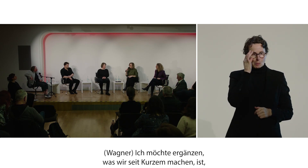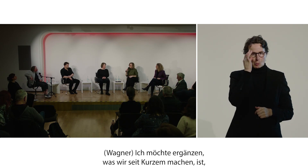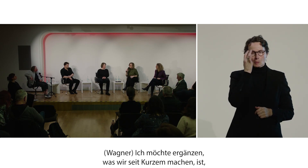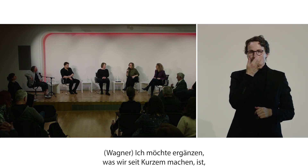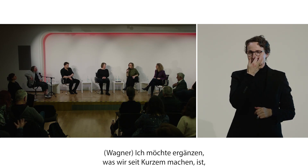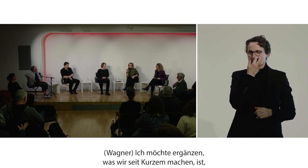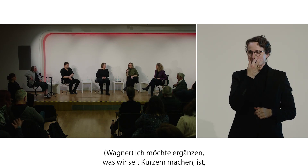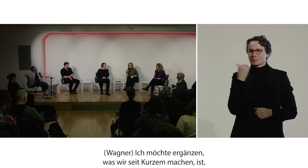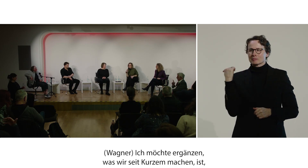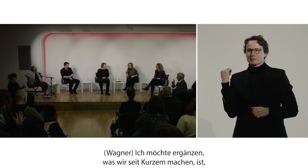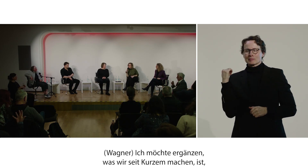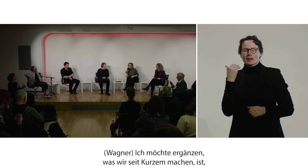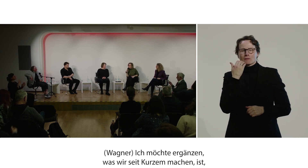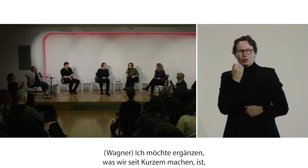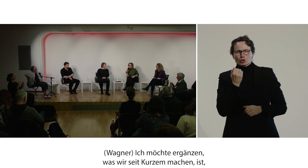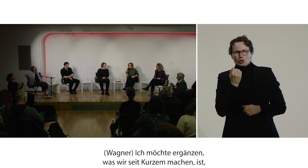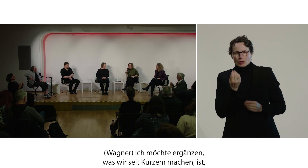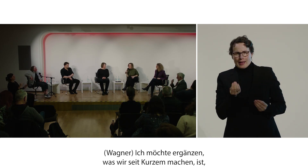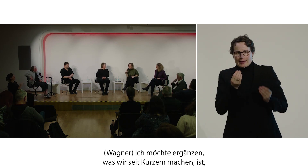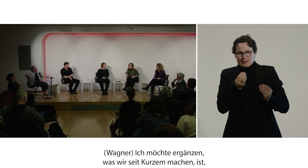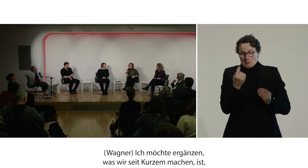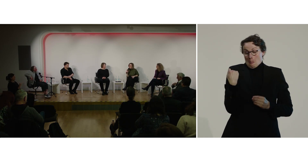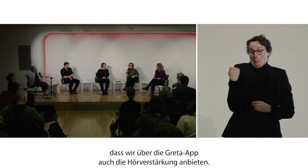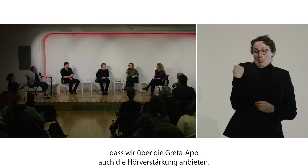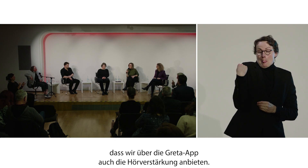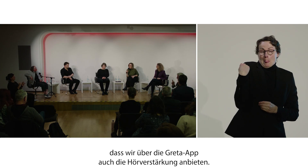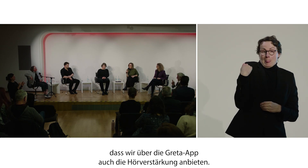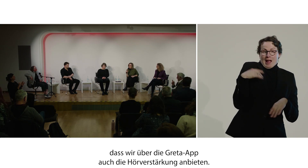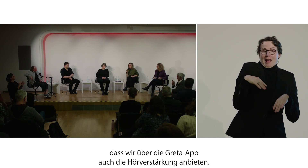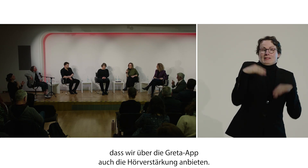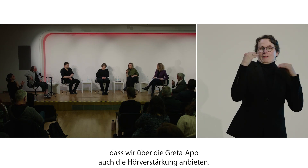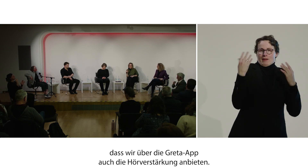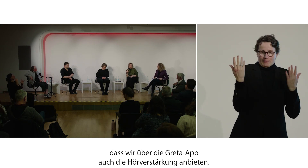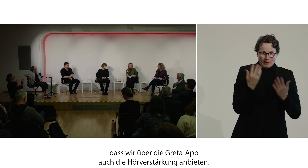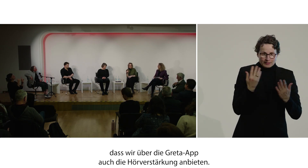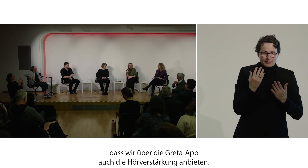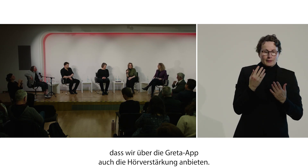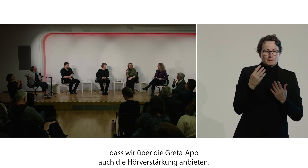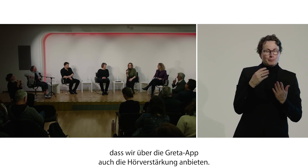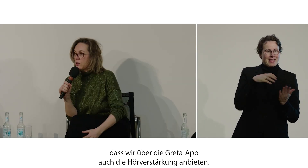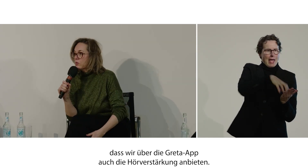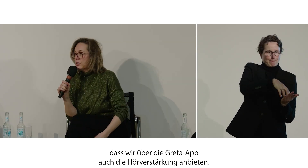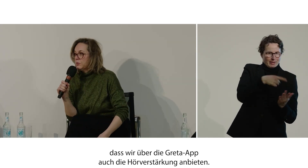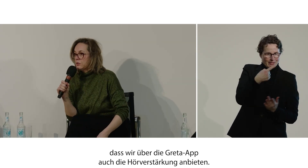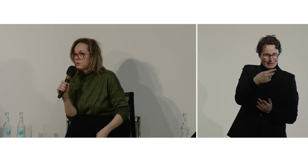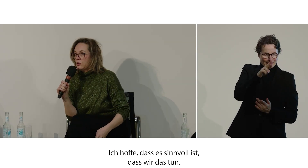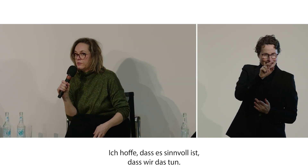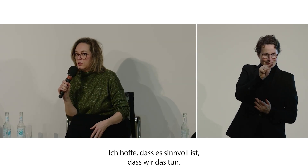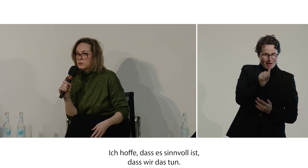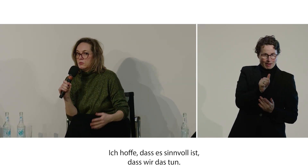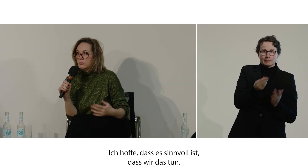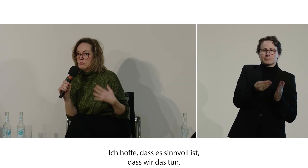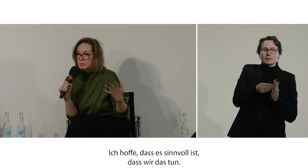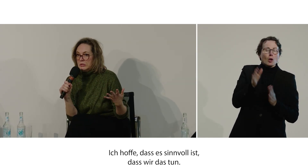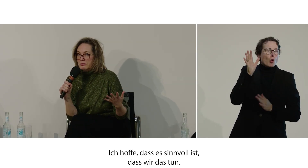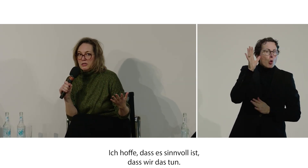Ich würde gerne noch kurz ergänzen, was wir seit kurzem machen, ist, dass wir über die Greta-App auch die Hörverstärkung anbieten. Ich hoffe,